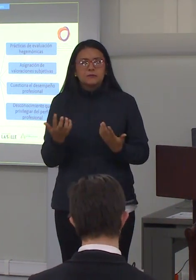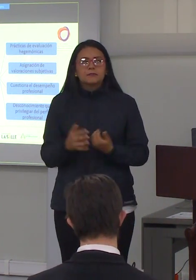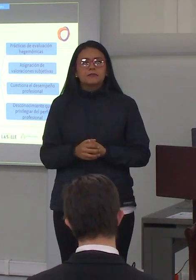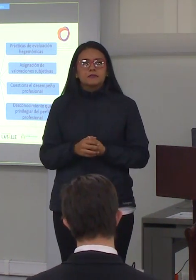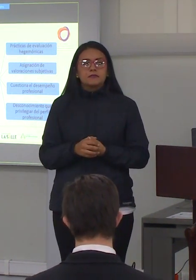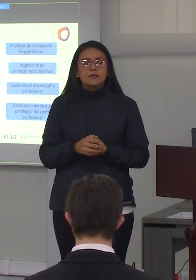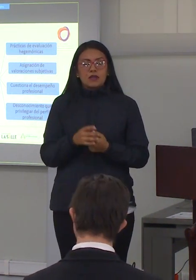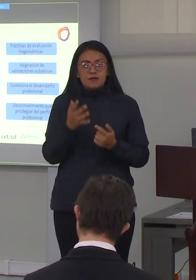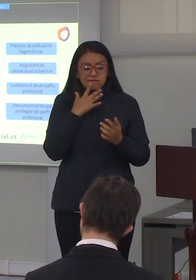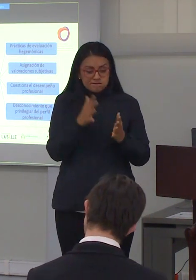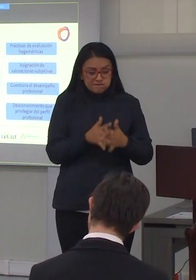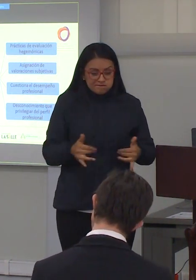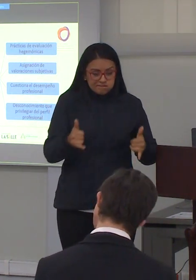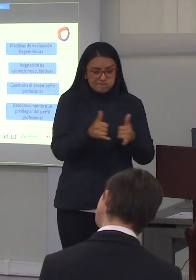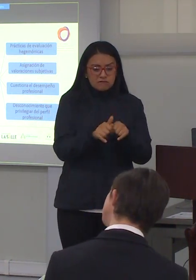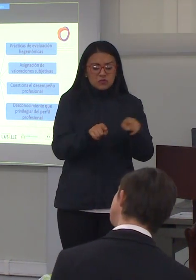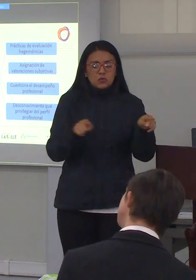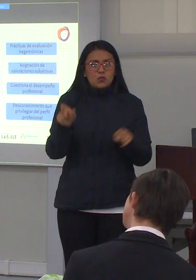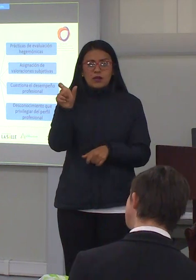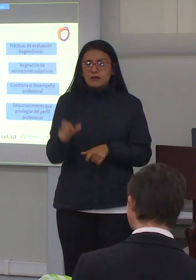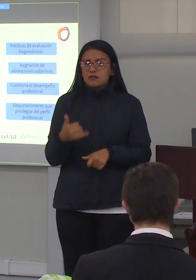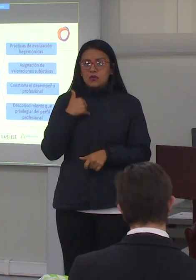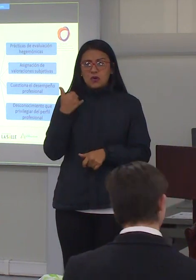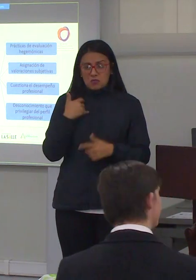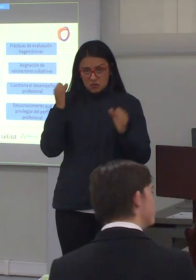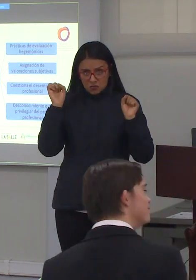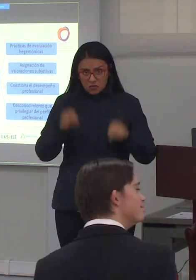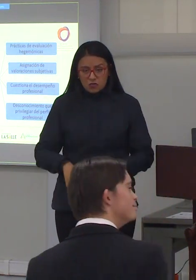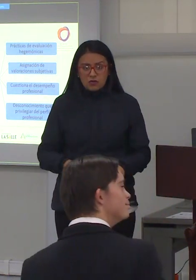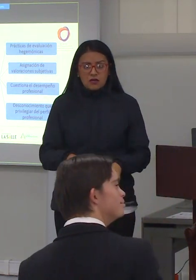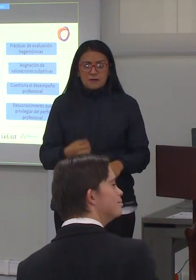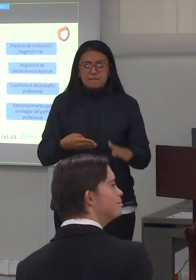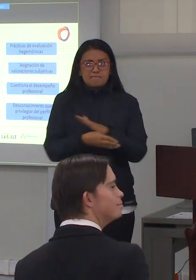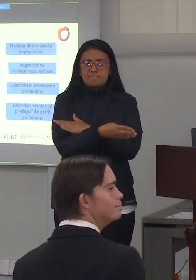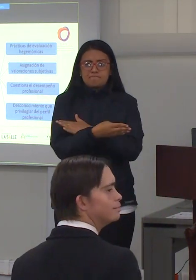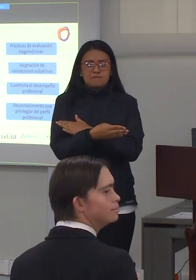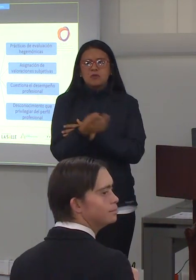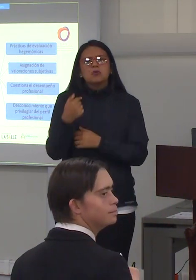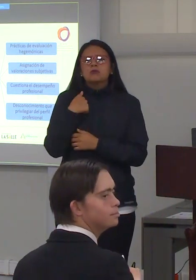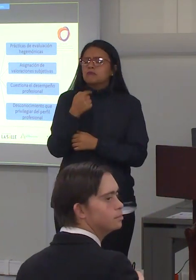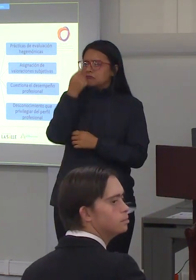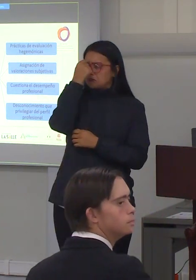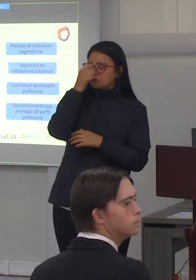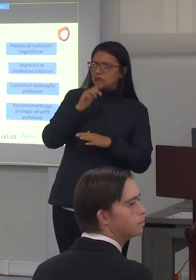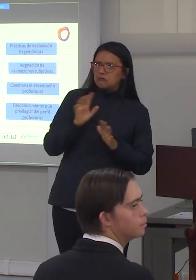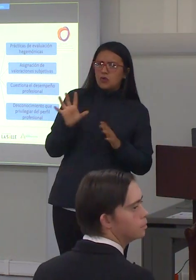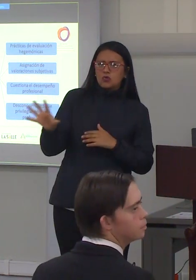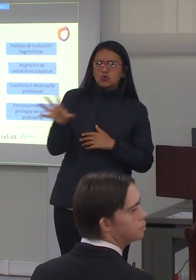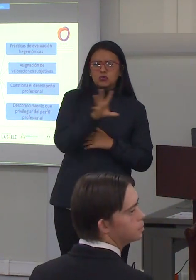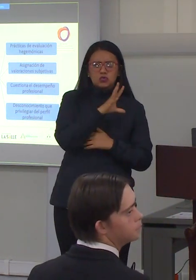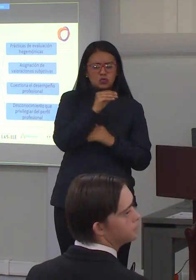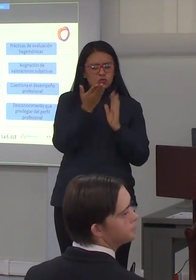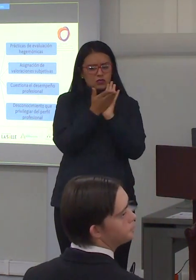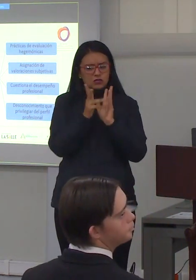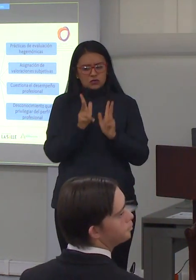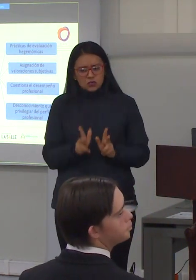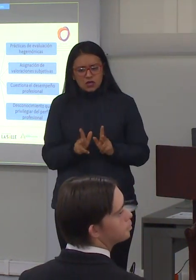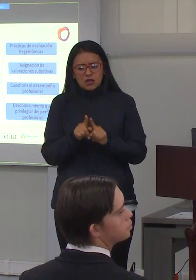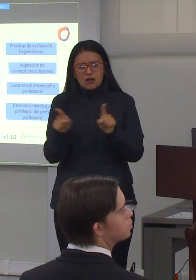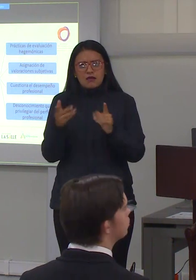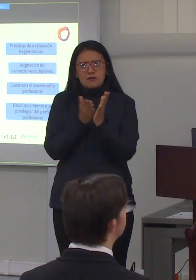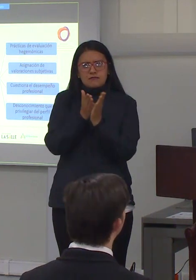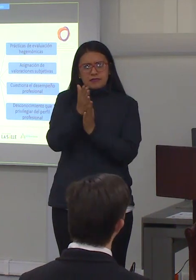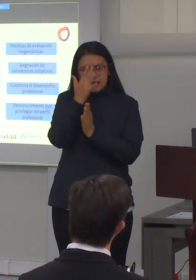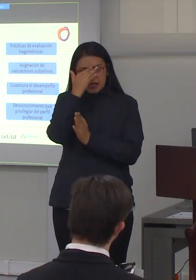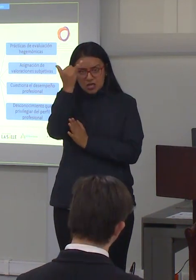en la realidad, cualquier chico no lo logra, es decir, uno piensa que todos los estudiantes que pasan por el